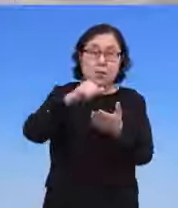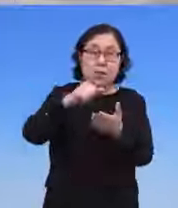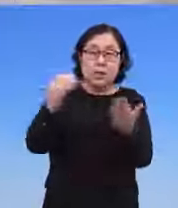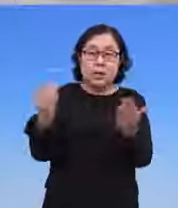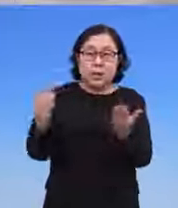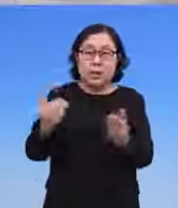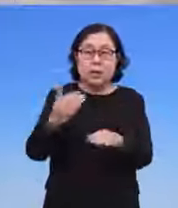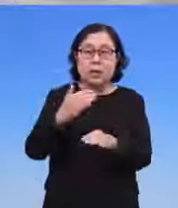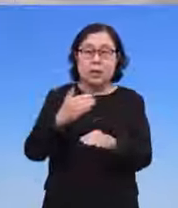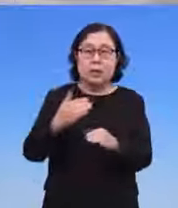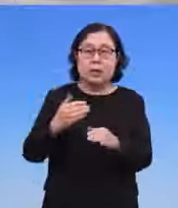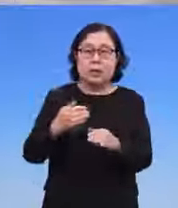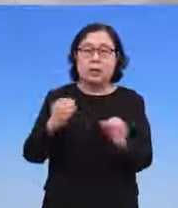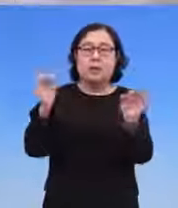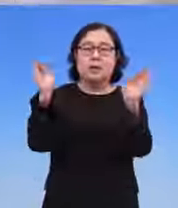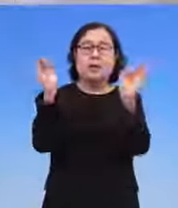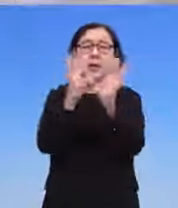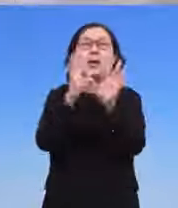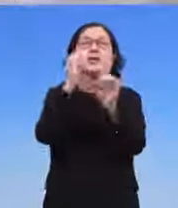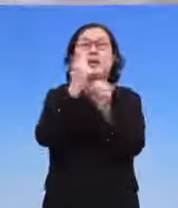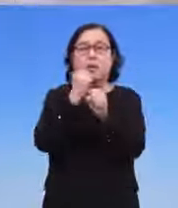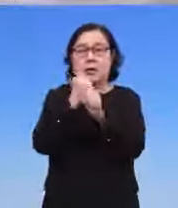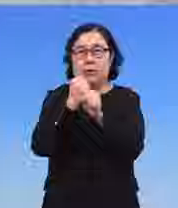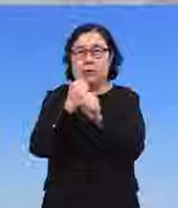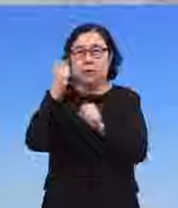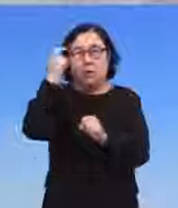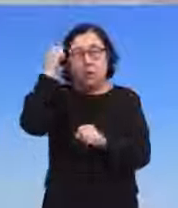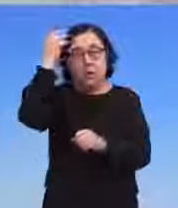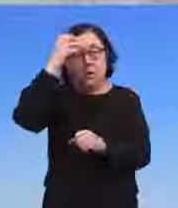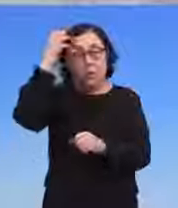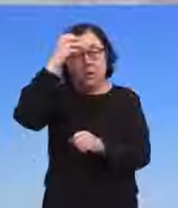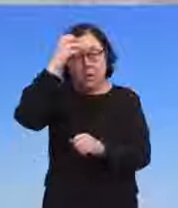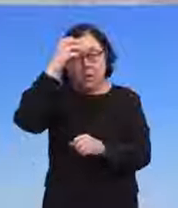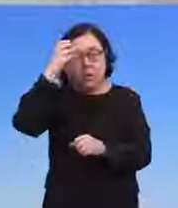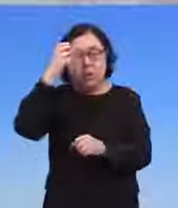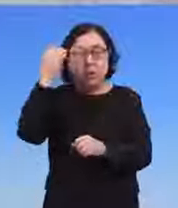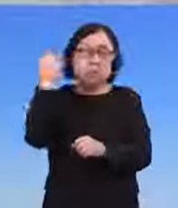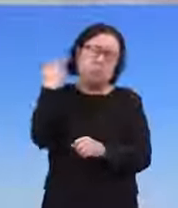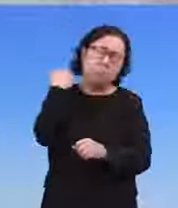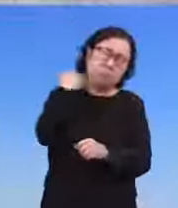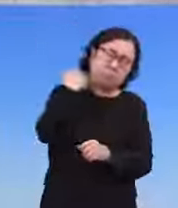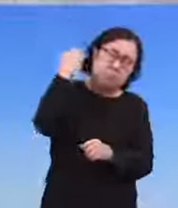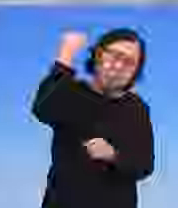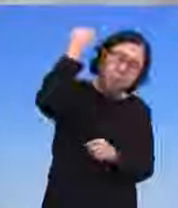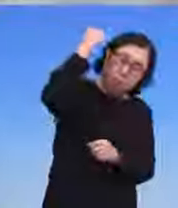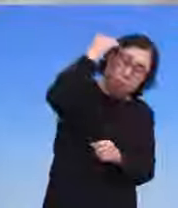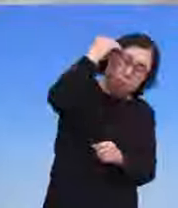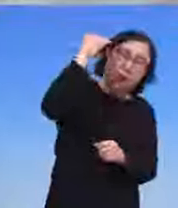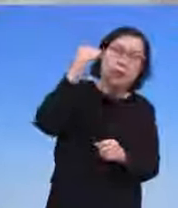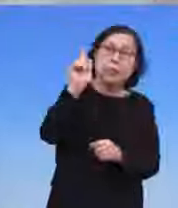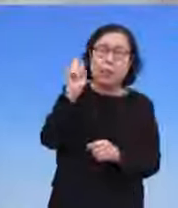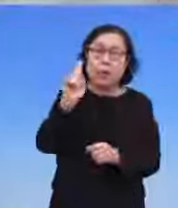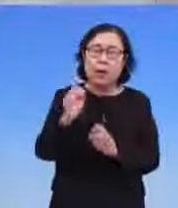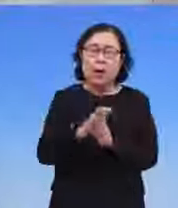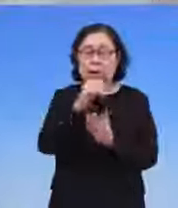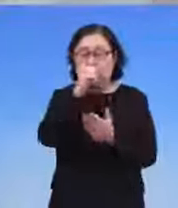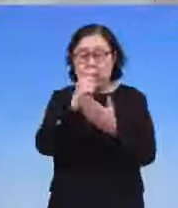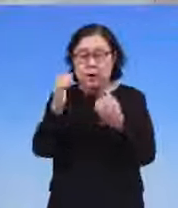세례 요한에게 맡기셨다는 겁니다. 그 영적인 장애물이 뭡니까? 죄로 물들어가지고 강팍해진